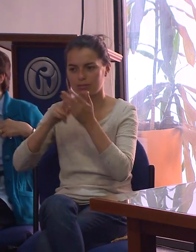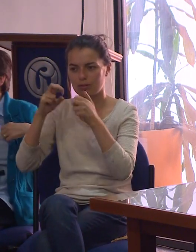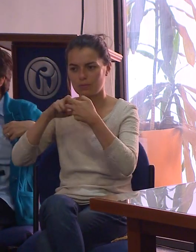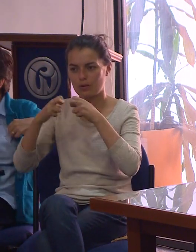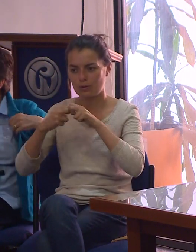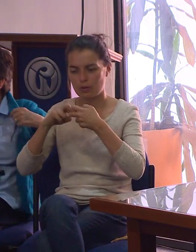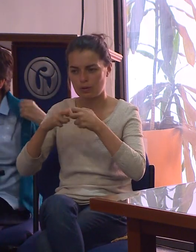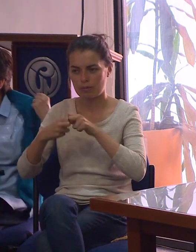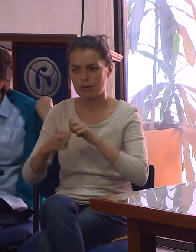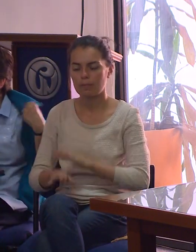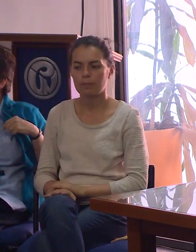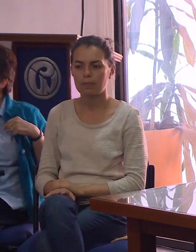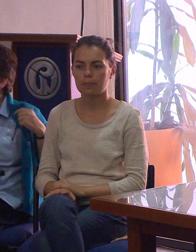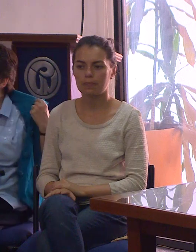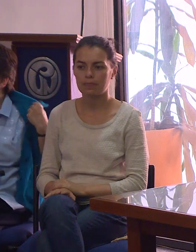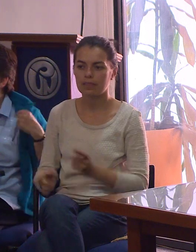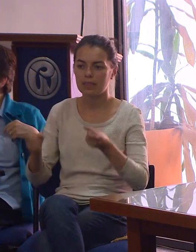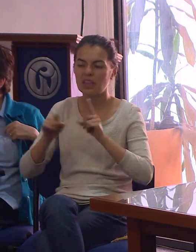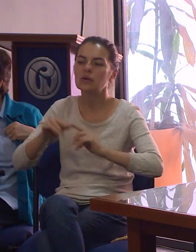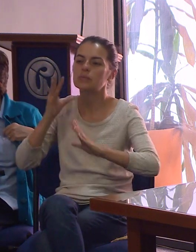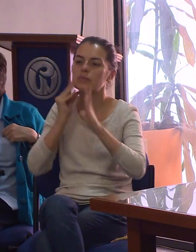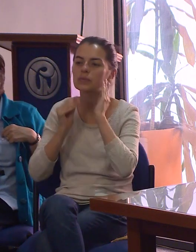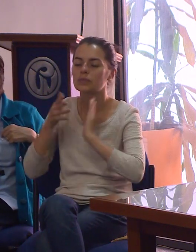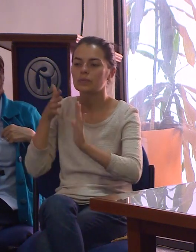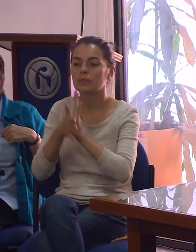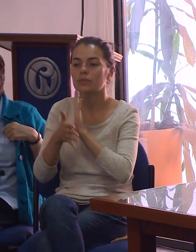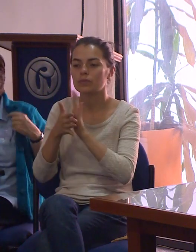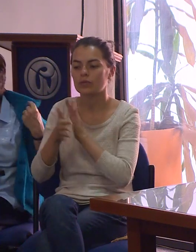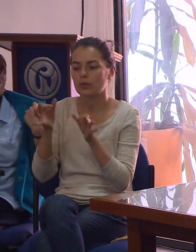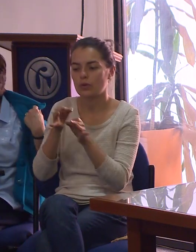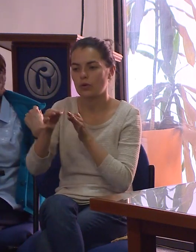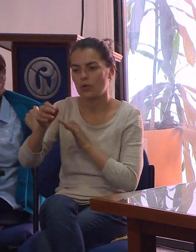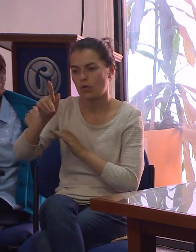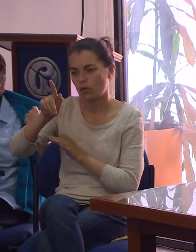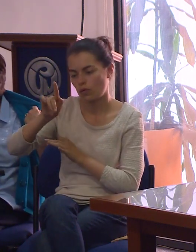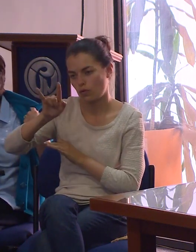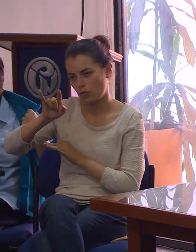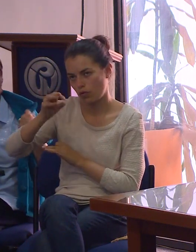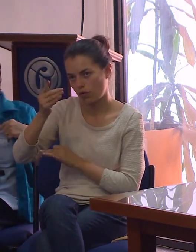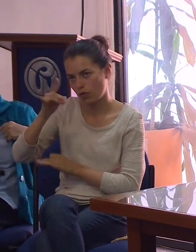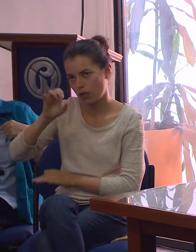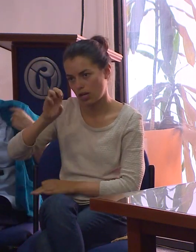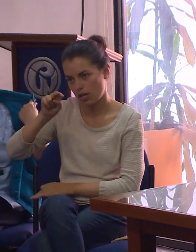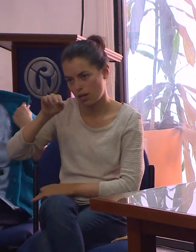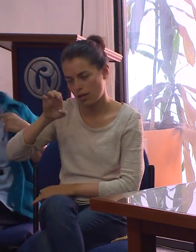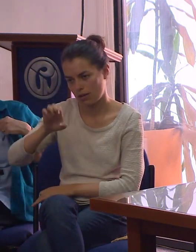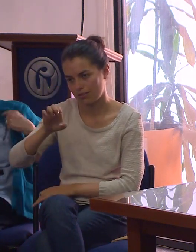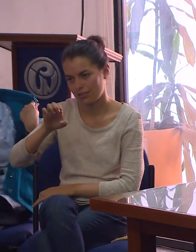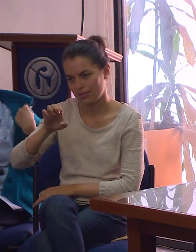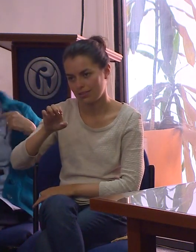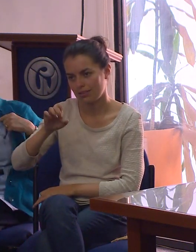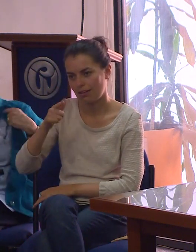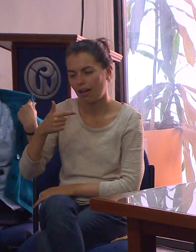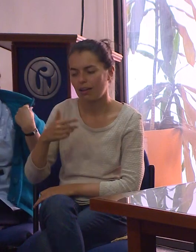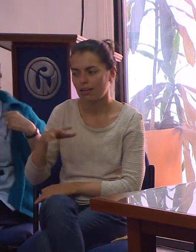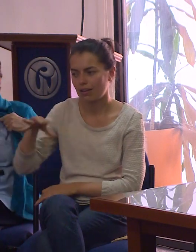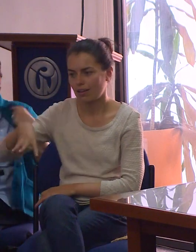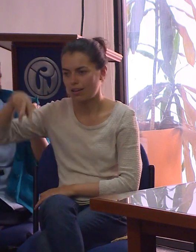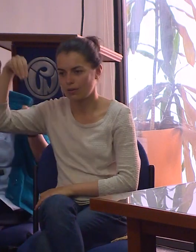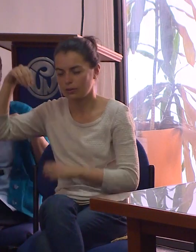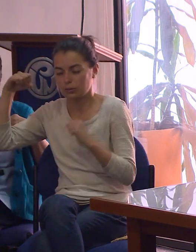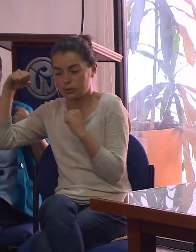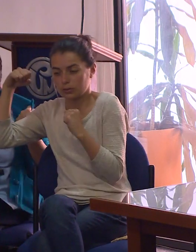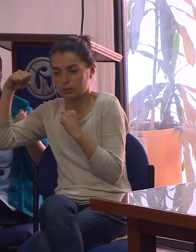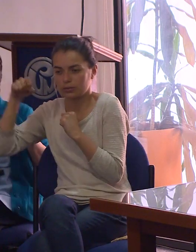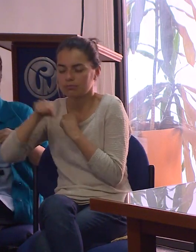problemática. Digamos como una anécdota en Fúquene, donde trabajamos el tema de la conectividad que hay entre el páramo, el bosque alto